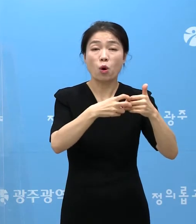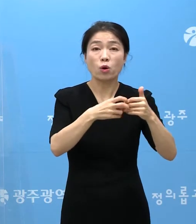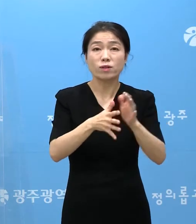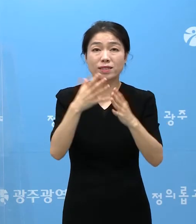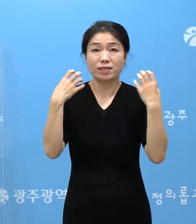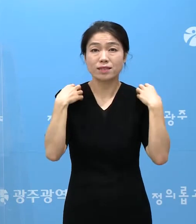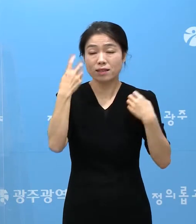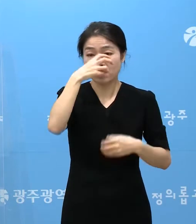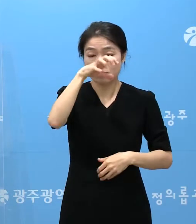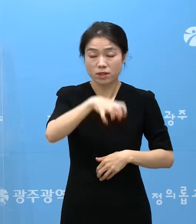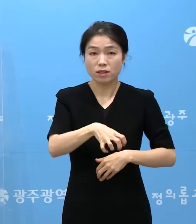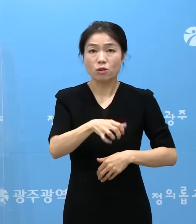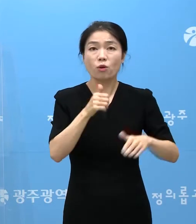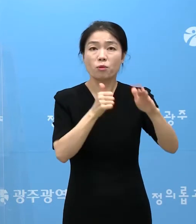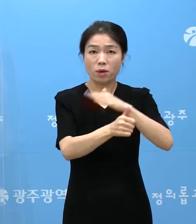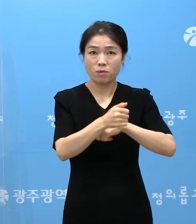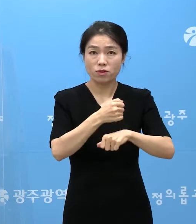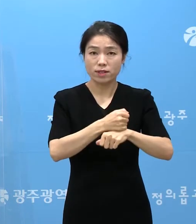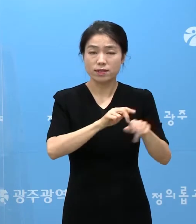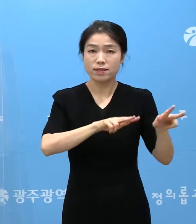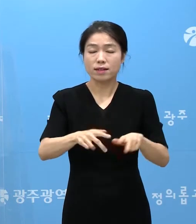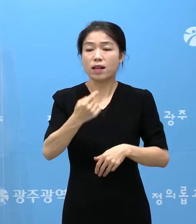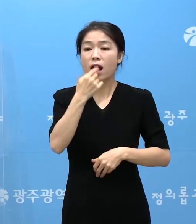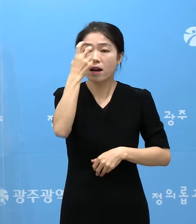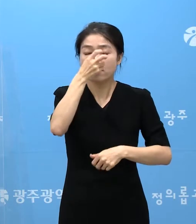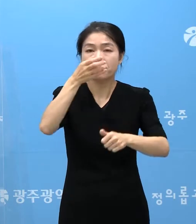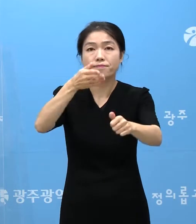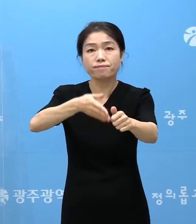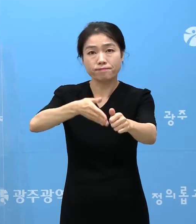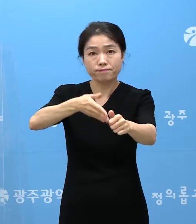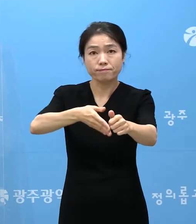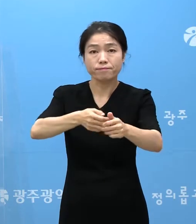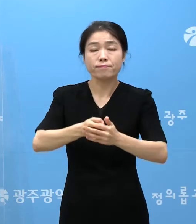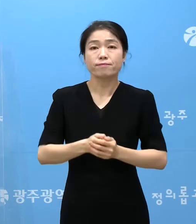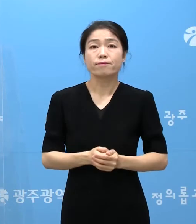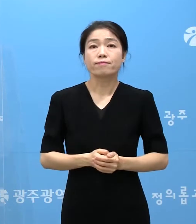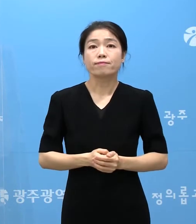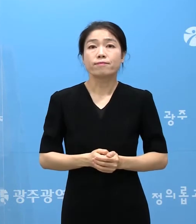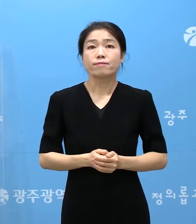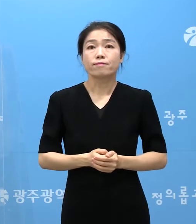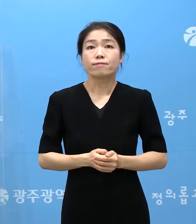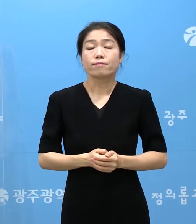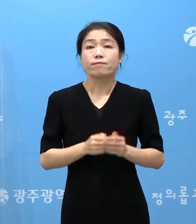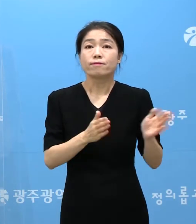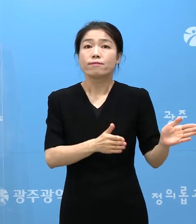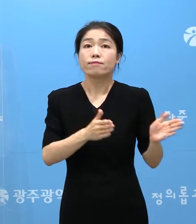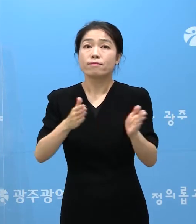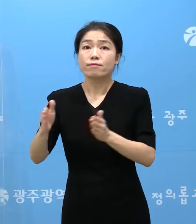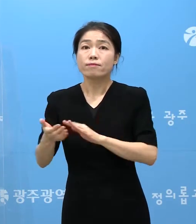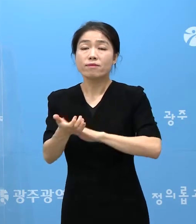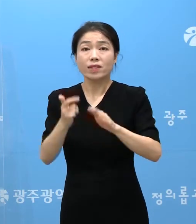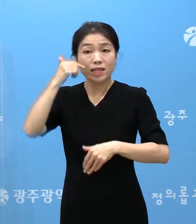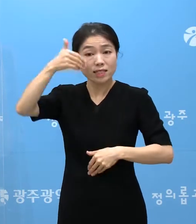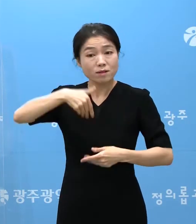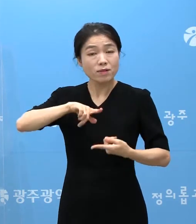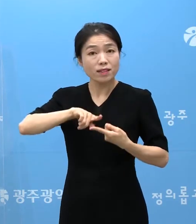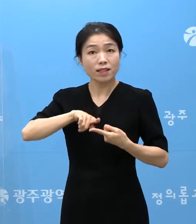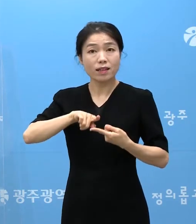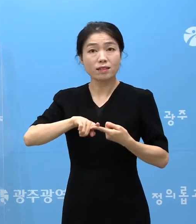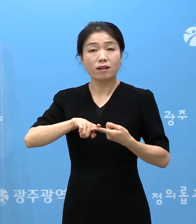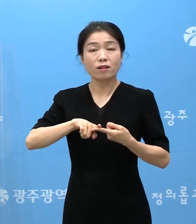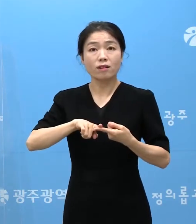시청 선별검사소를 이용하여 즉시 검사를 받아주시기 바랍니다. 이어서 사전 질문